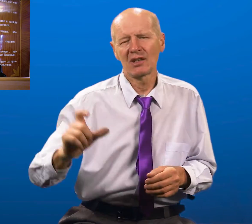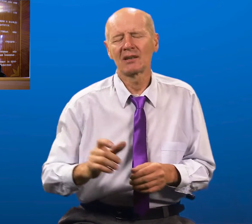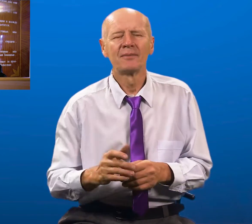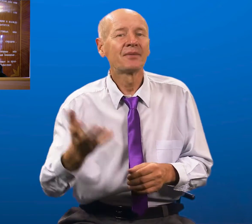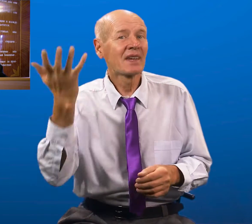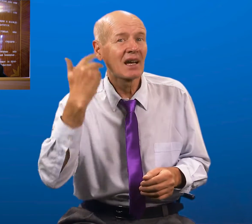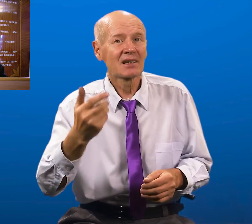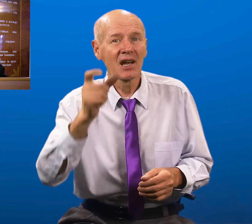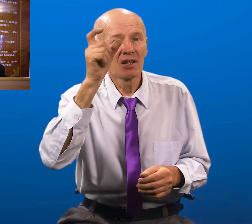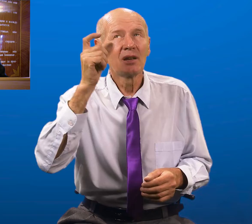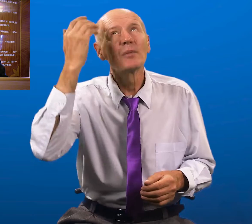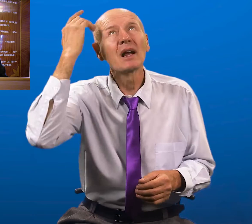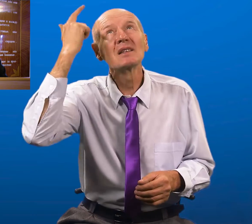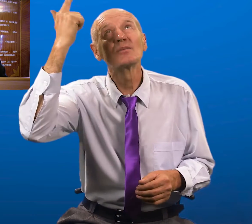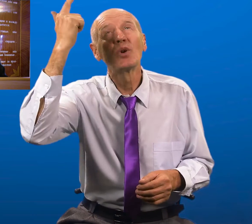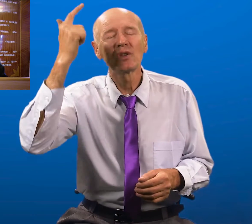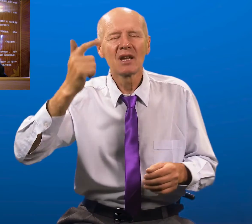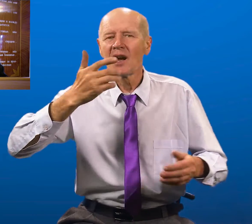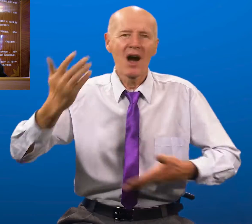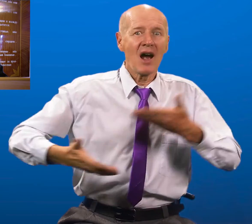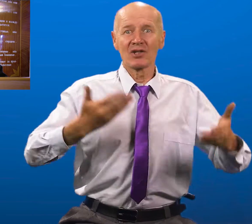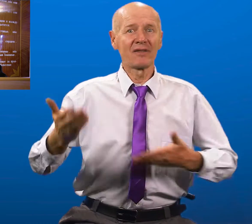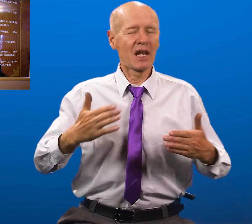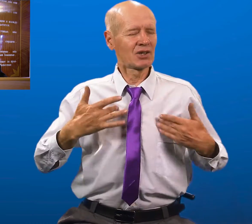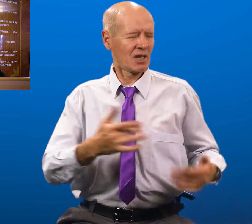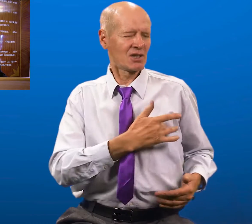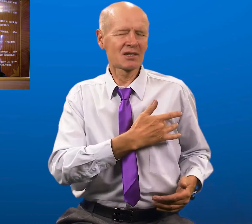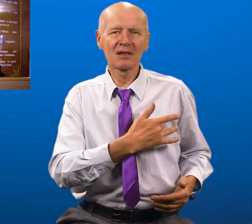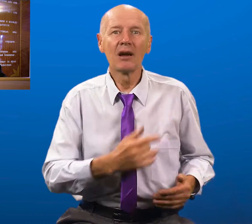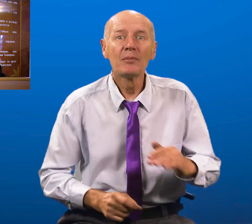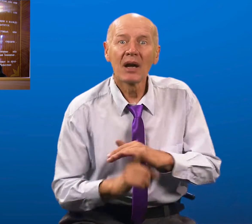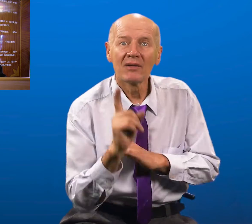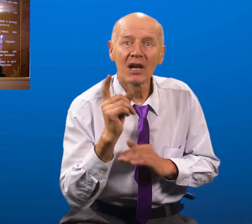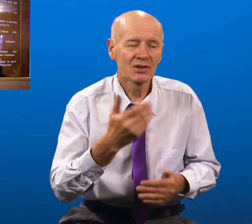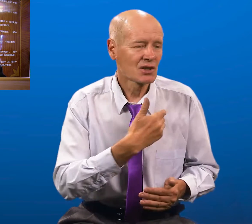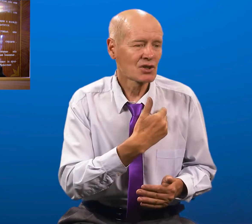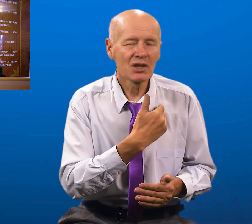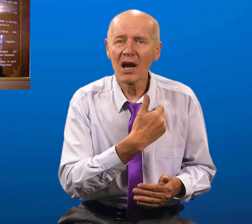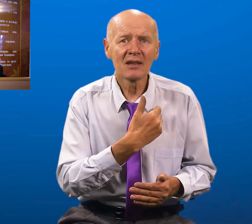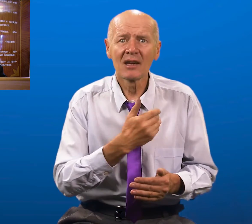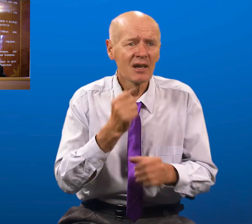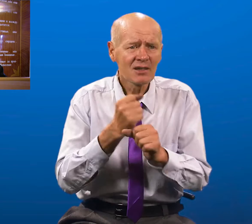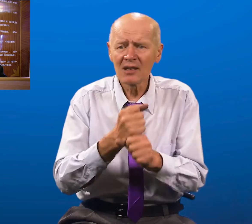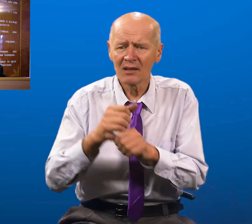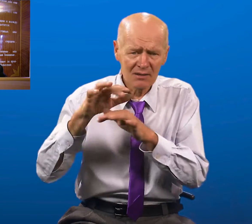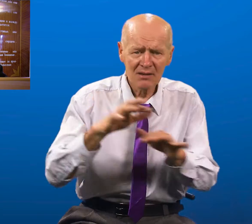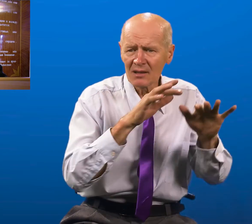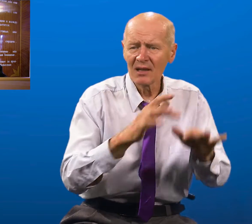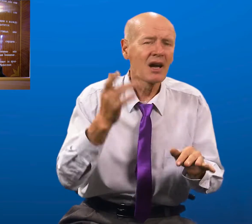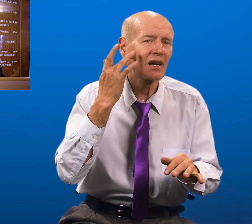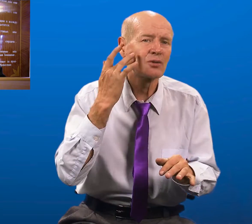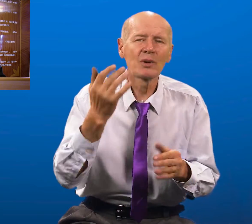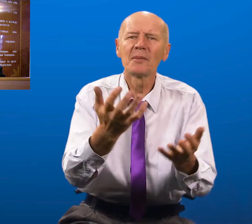же оживотворяет наши сердца, то неизменно появляется желание делать те дела,